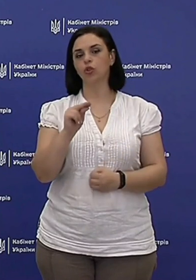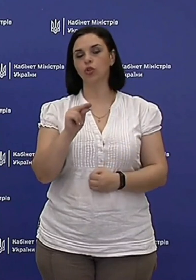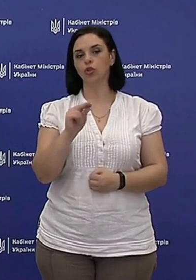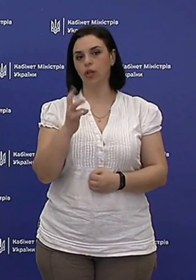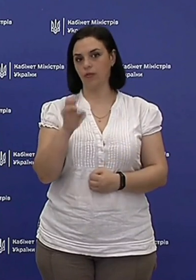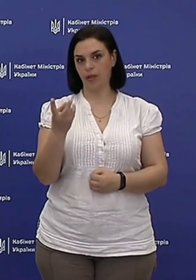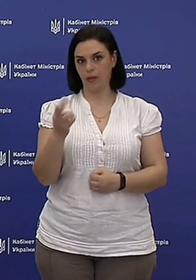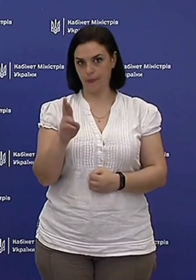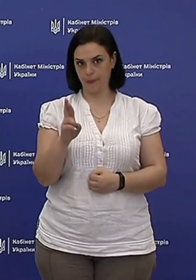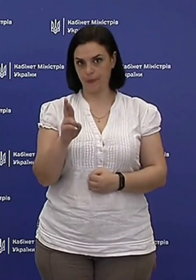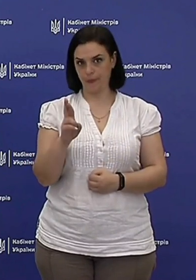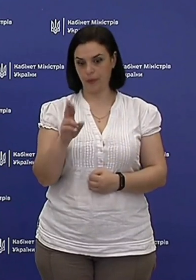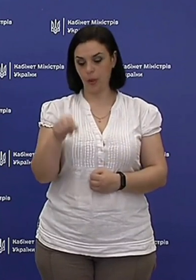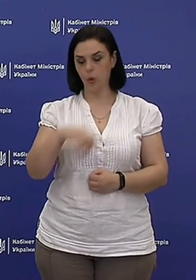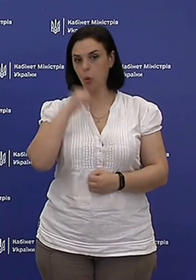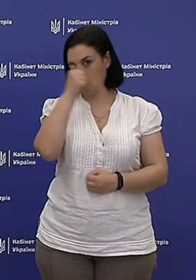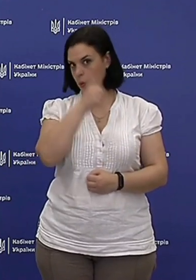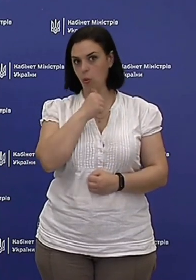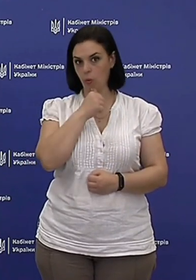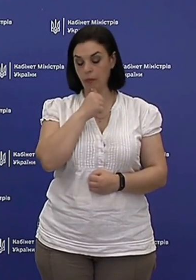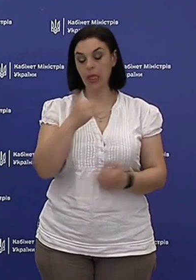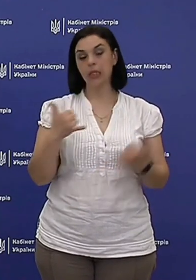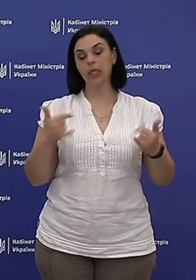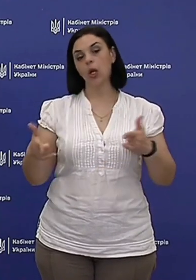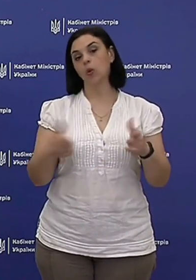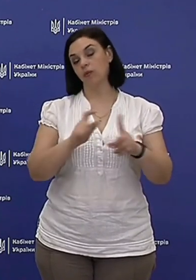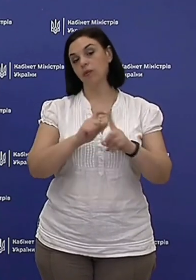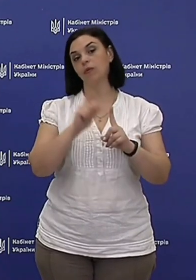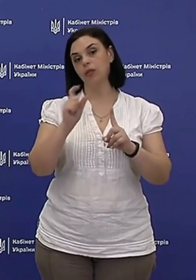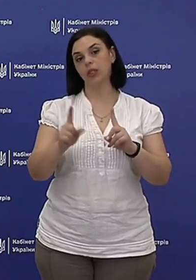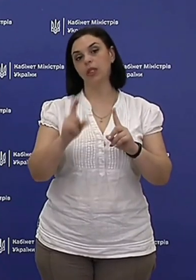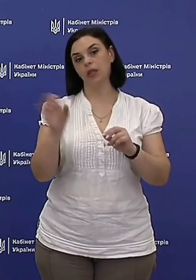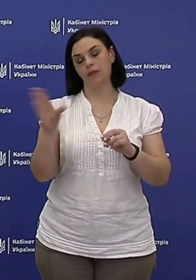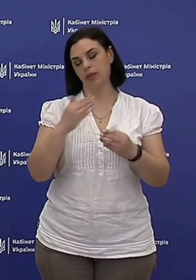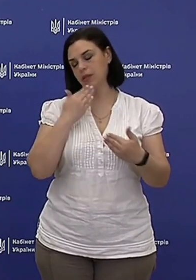червня цього року. Зараз готовий відповісти на всі запитання.